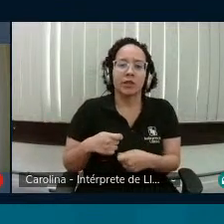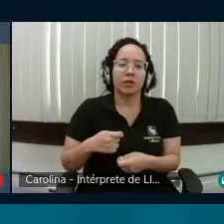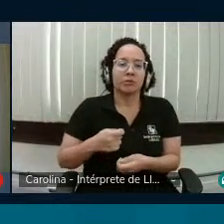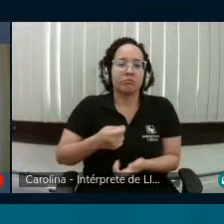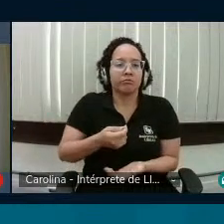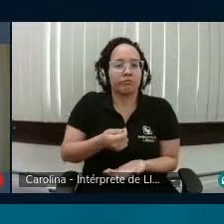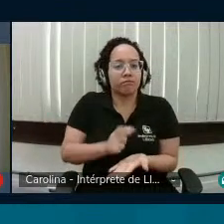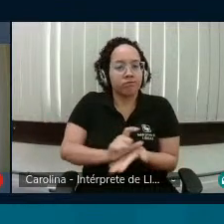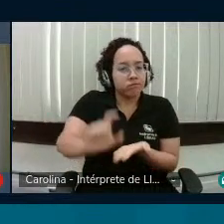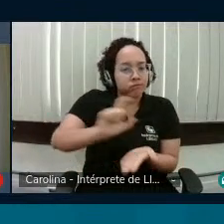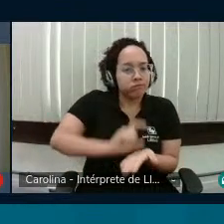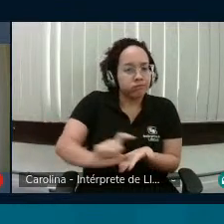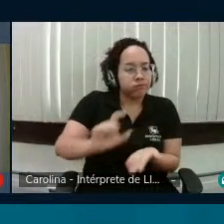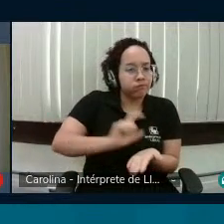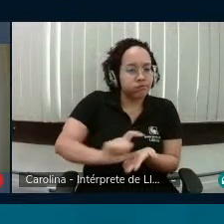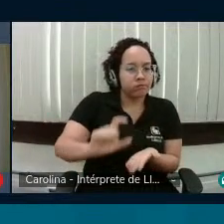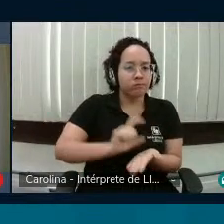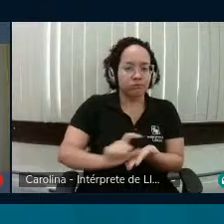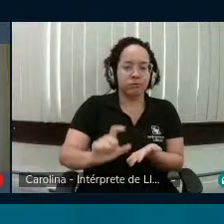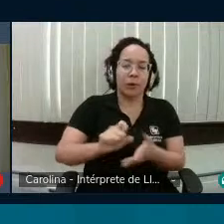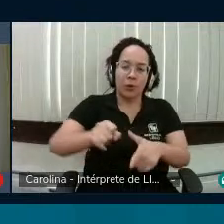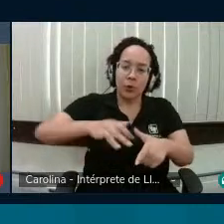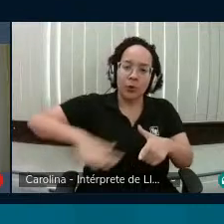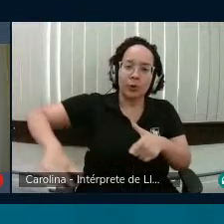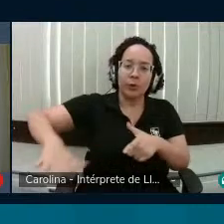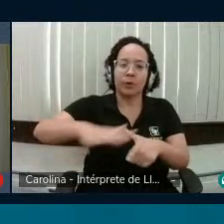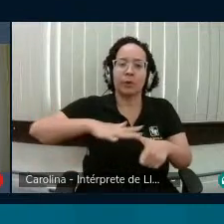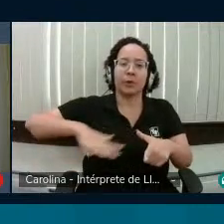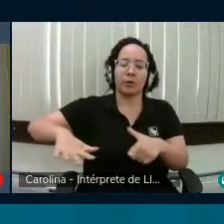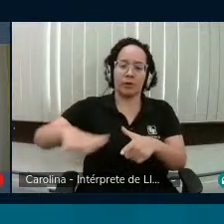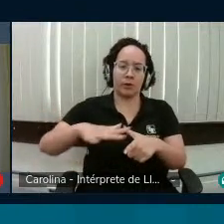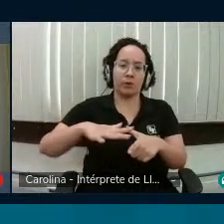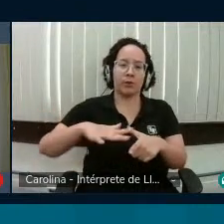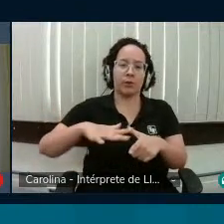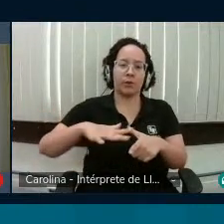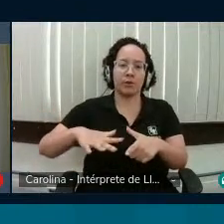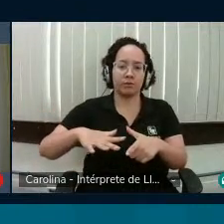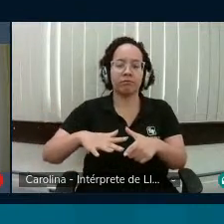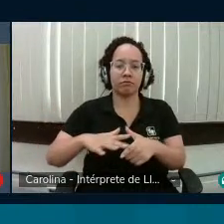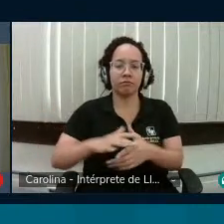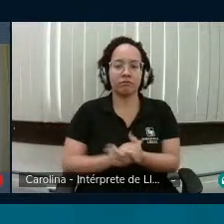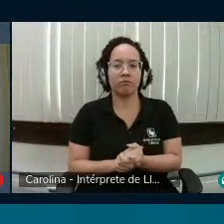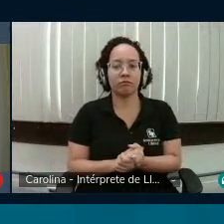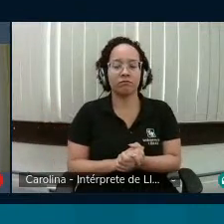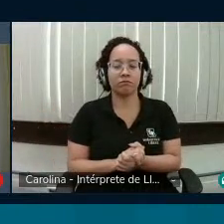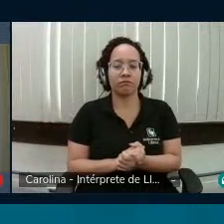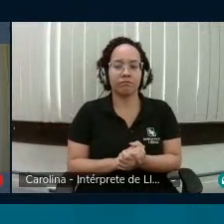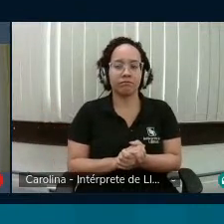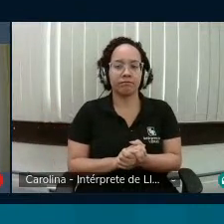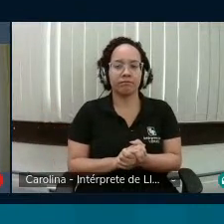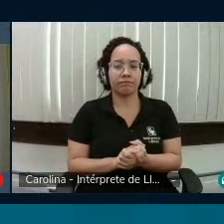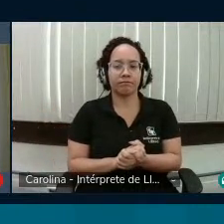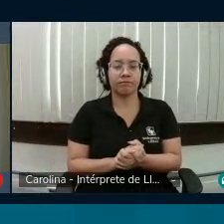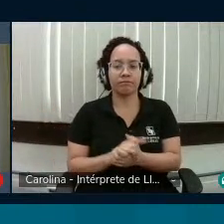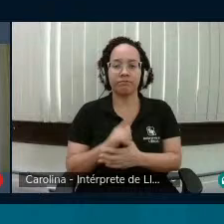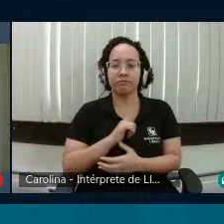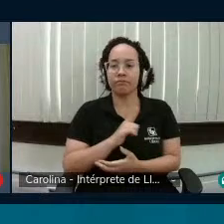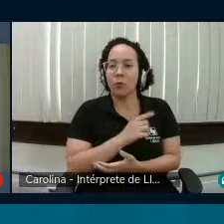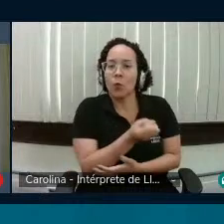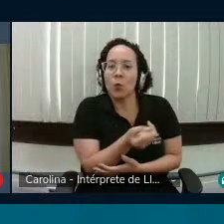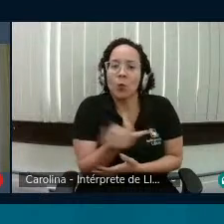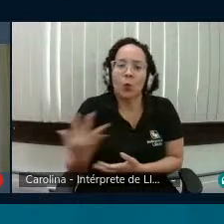gente tenha dentro da rede, né, daquela ideia de trabalhar em rede, um percentual significativo, né, de, por exemplo,